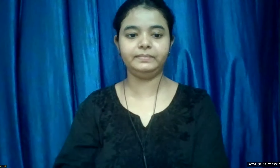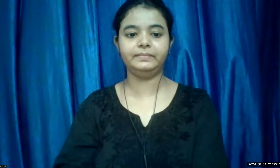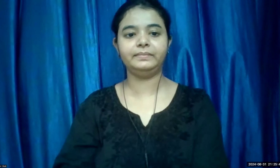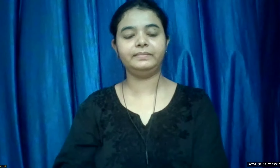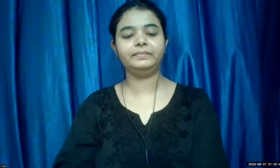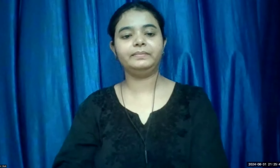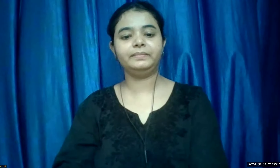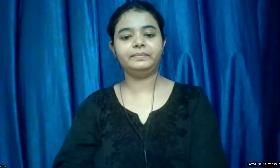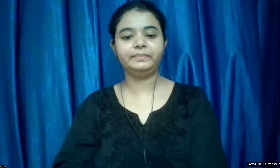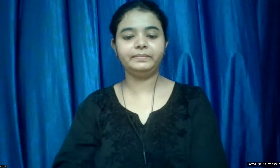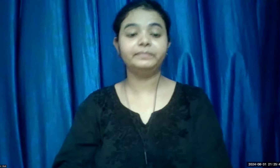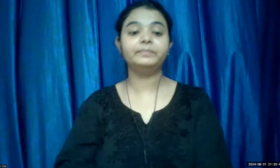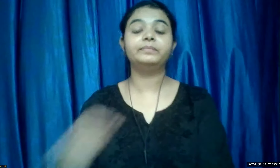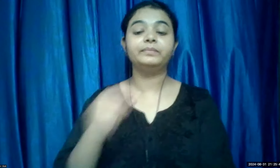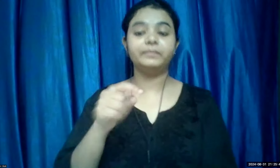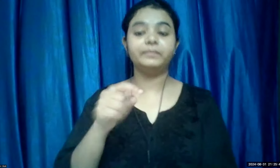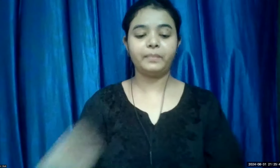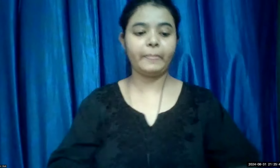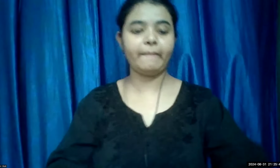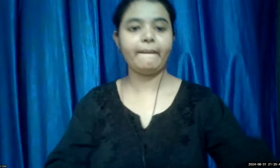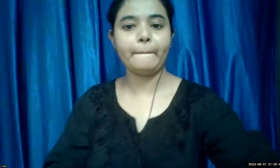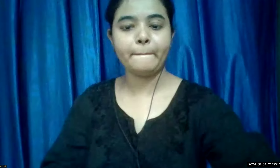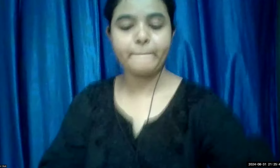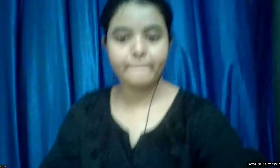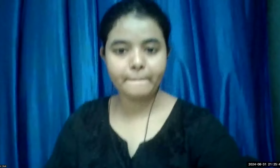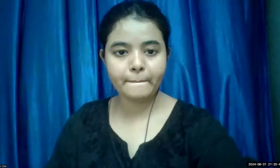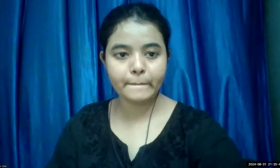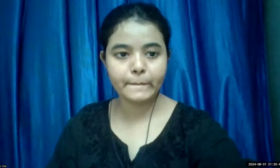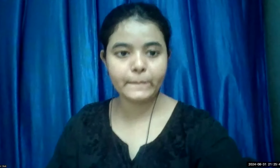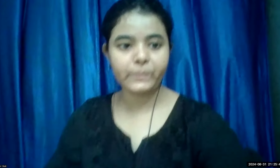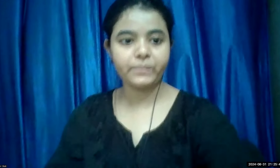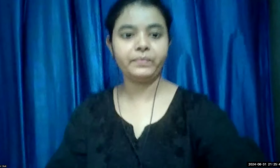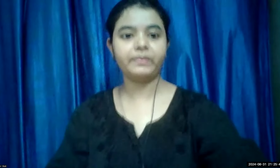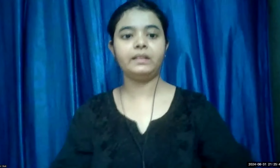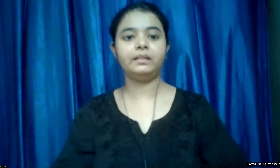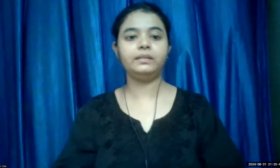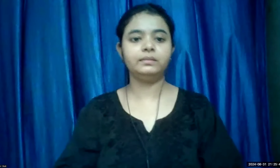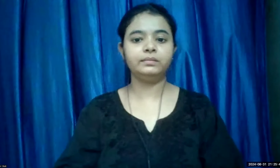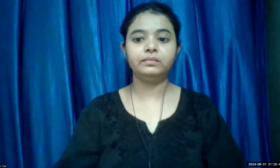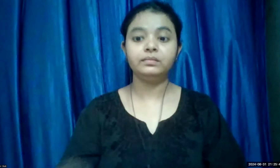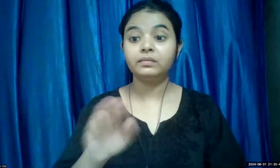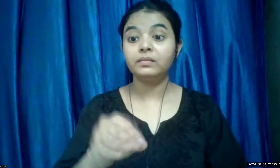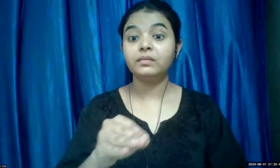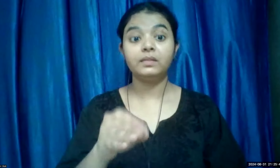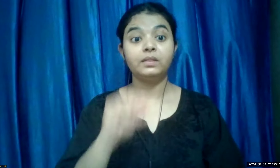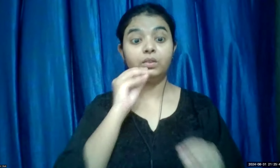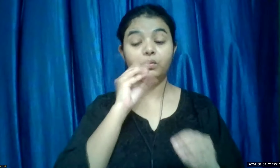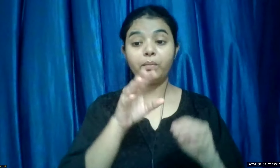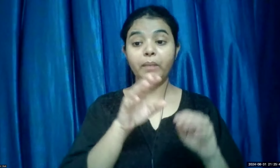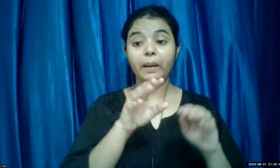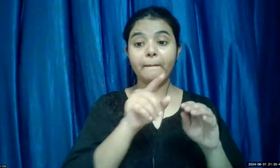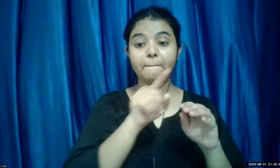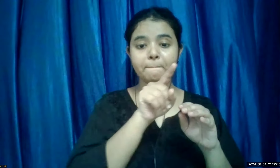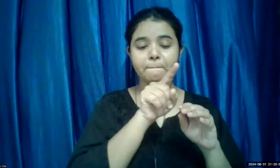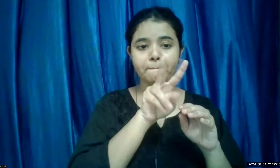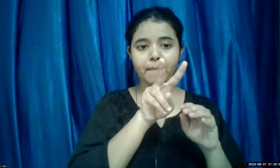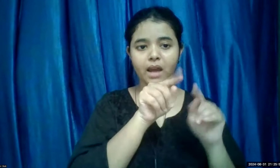फिर देखिए अभी ये जो 12 से लेके और 18 तक श्लोक है, नहीं अच्छा 11वां श्लोक रह गया है,